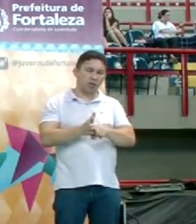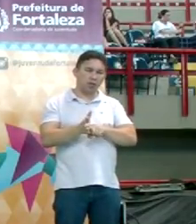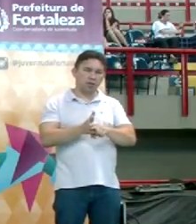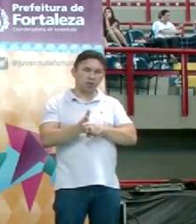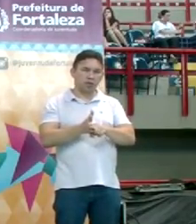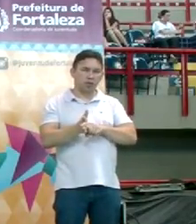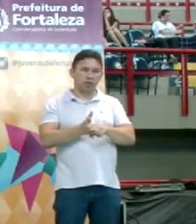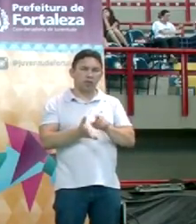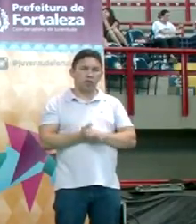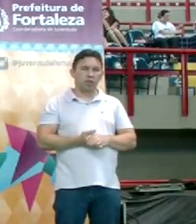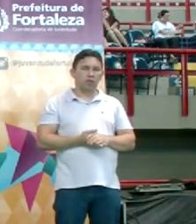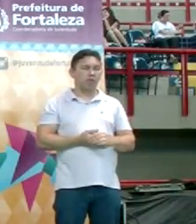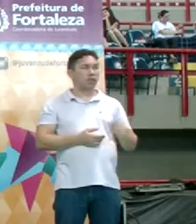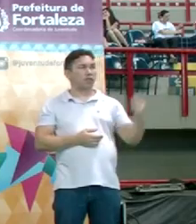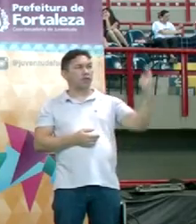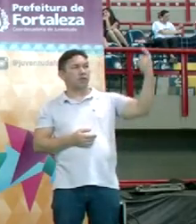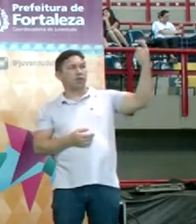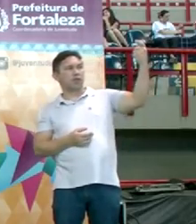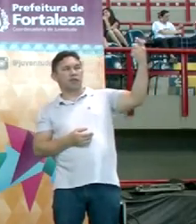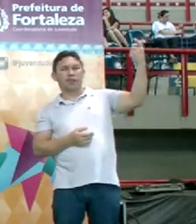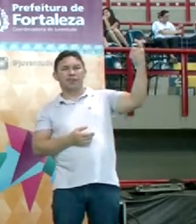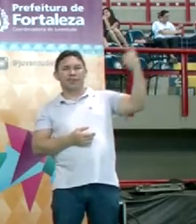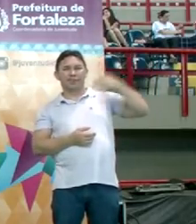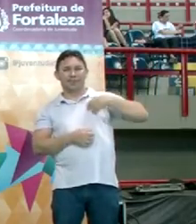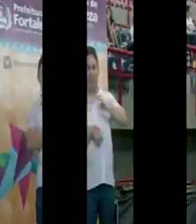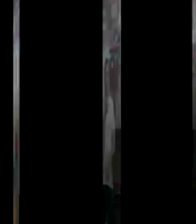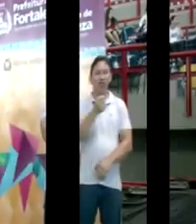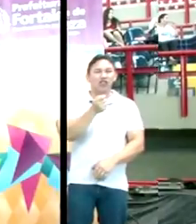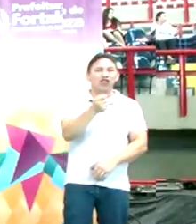e você tira selfie. Falar em selfie,